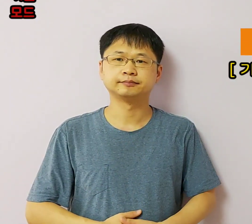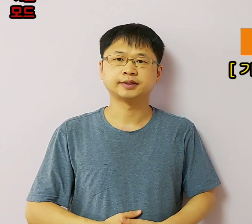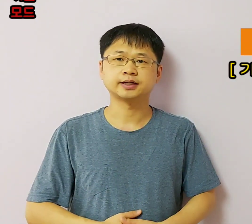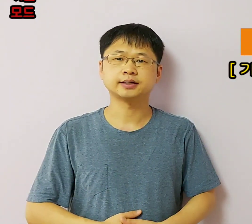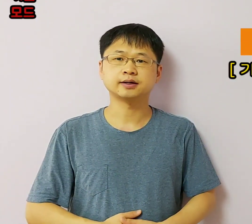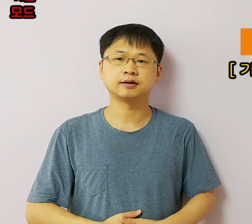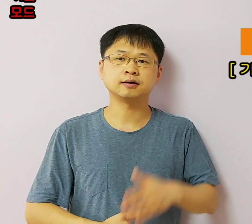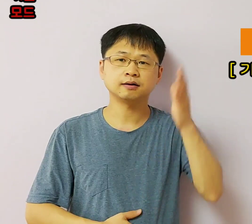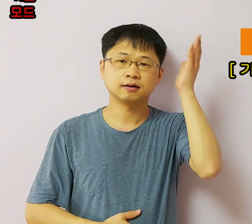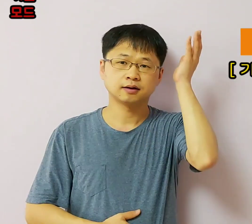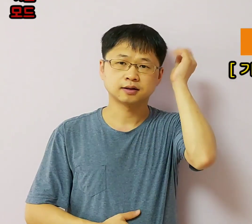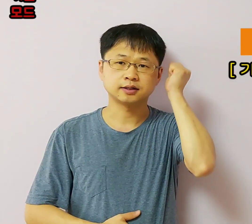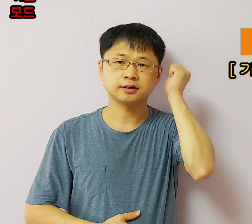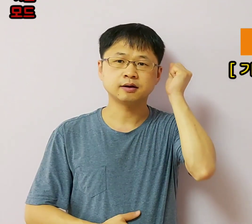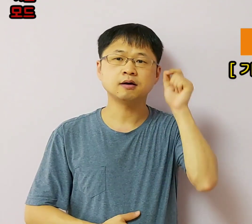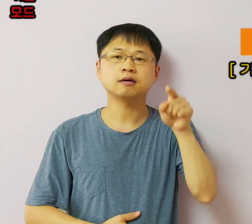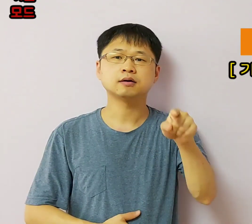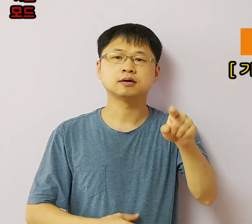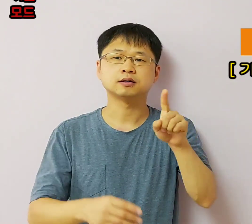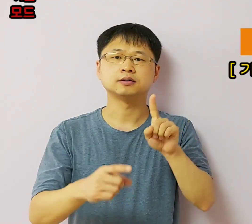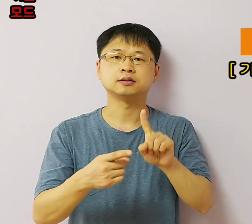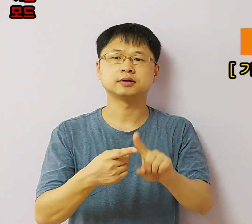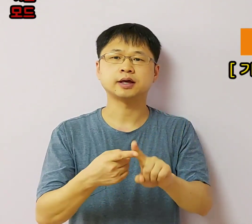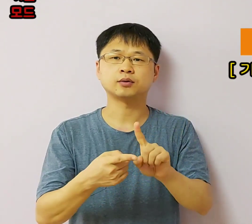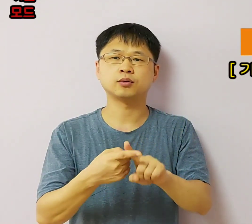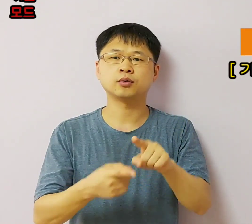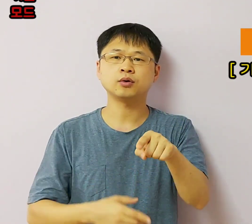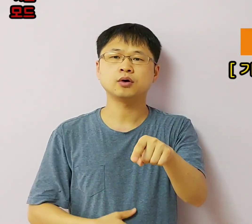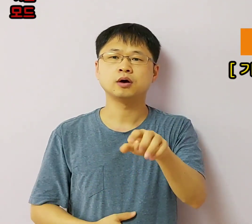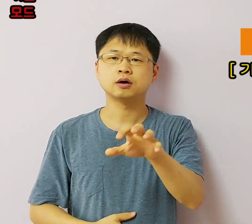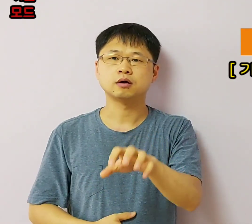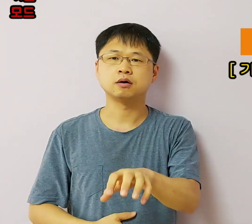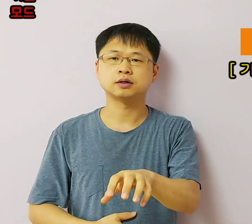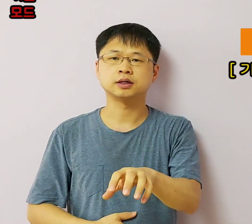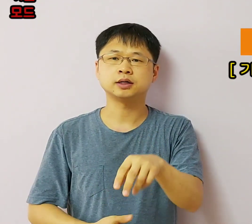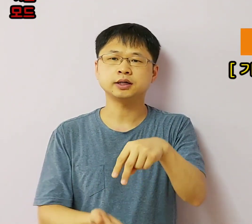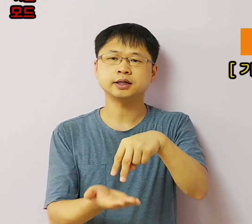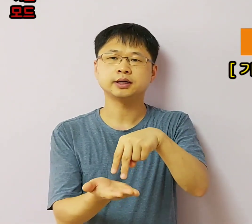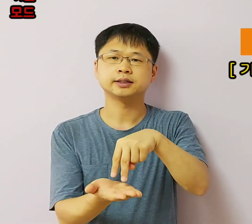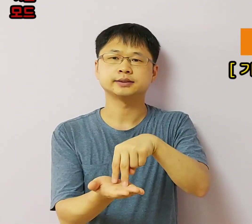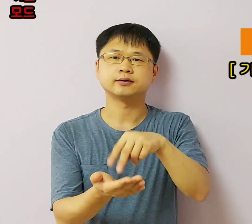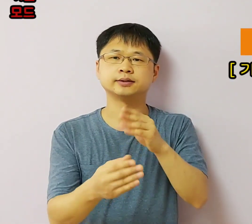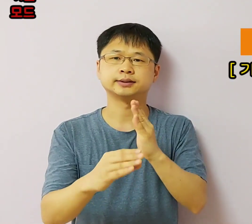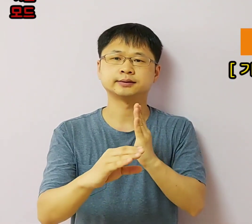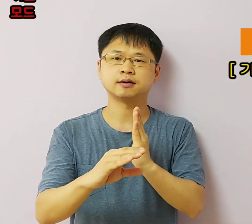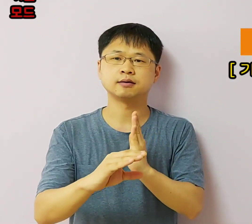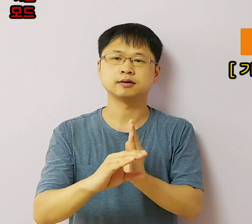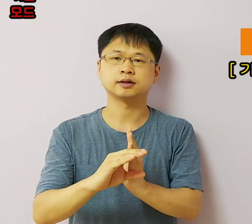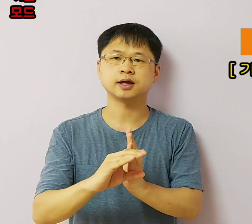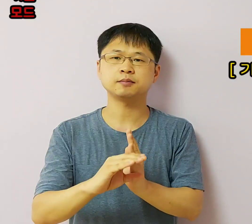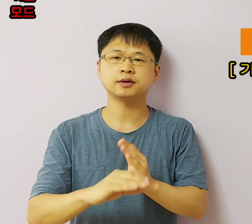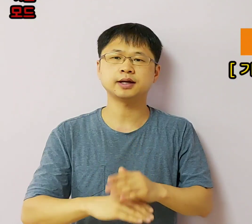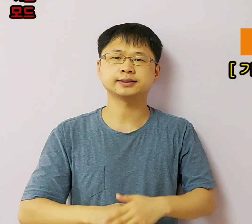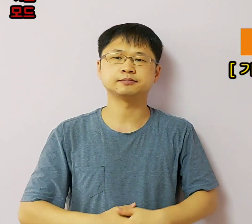네, 그래서 기억 그대로 거기 서 있어 이렇게